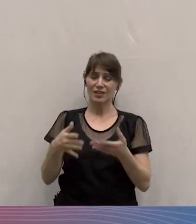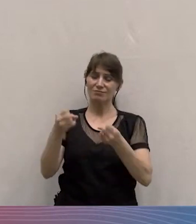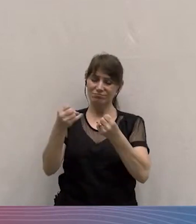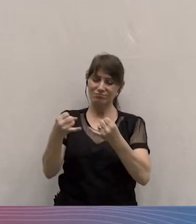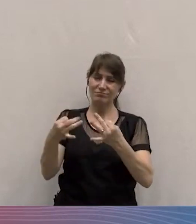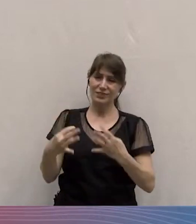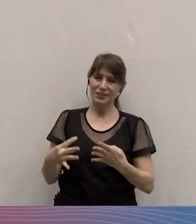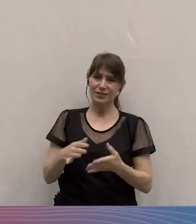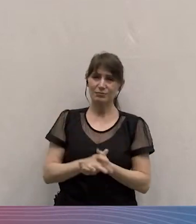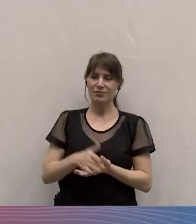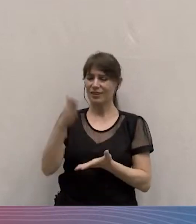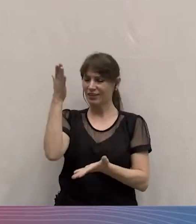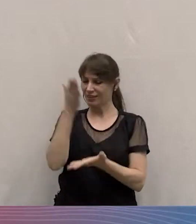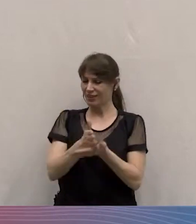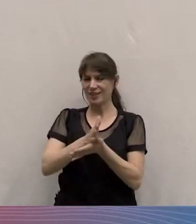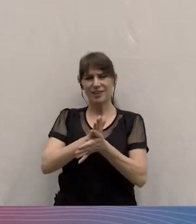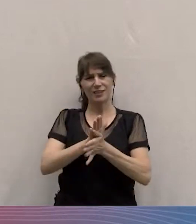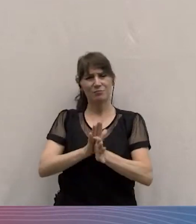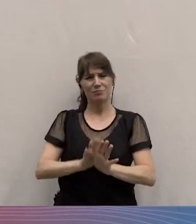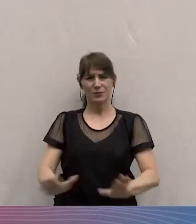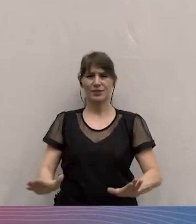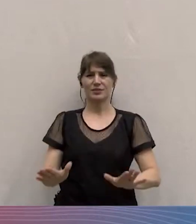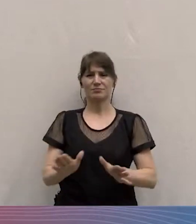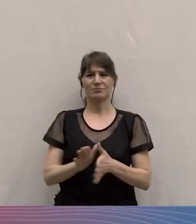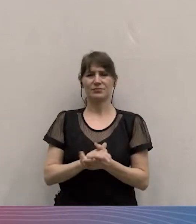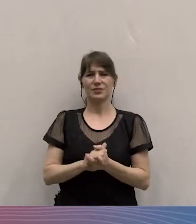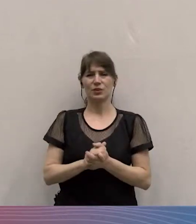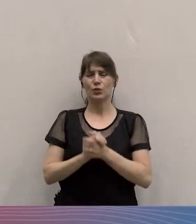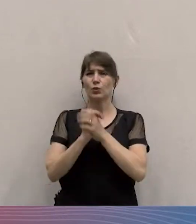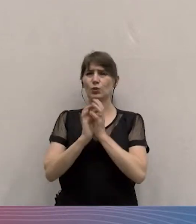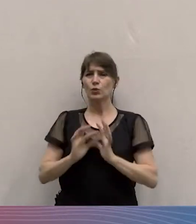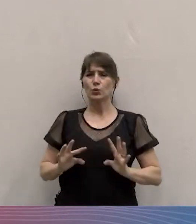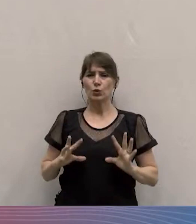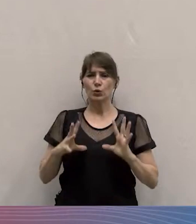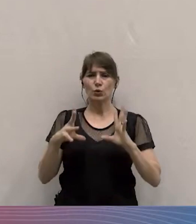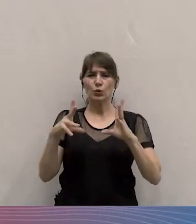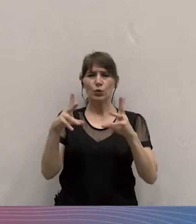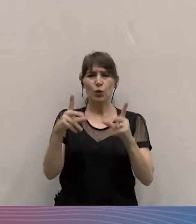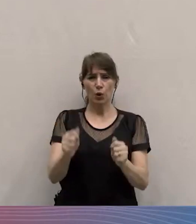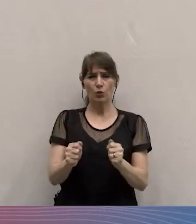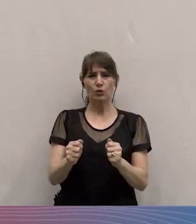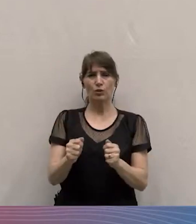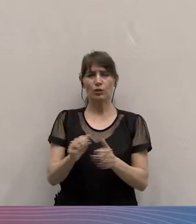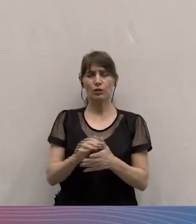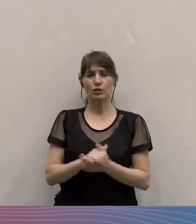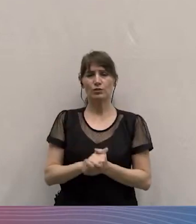vocês acabarem com todo